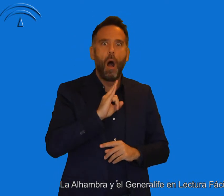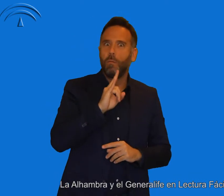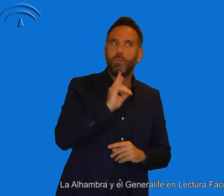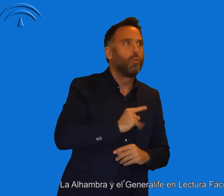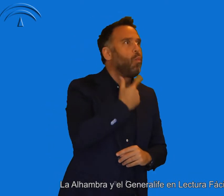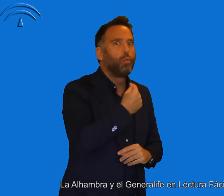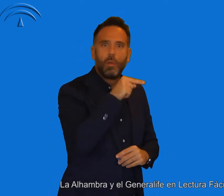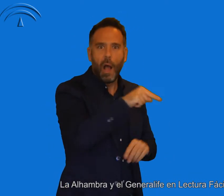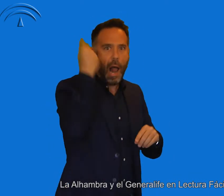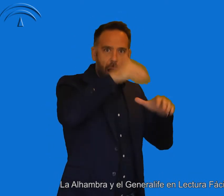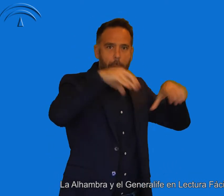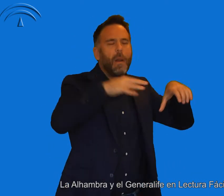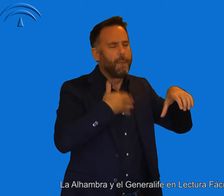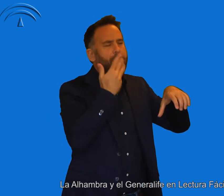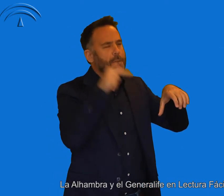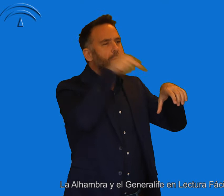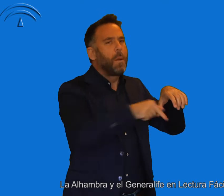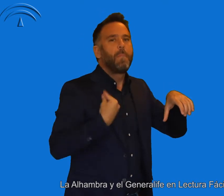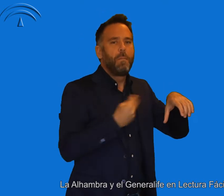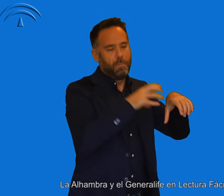y quería vivir ahí.